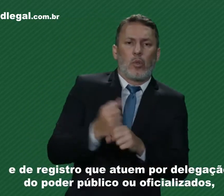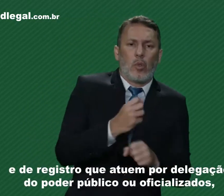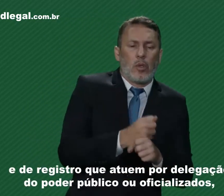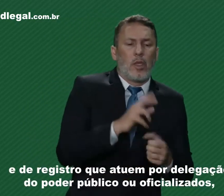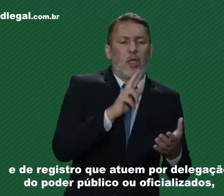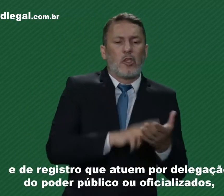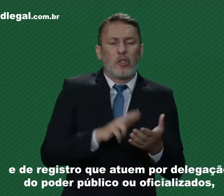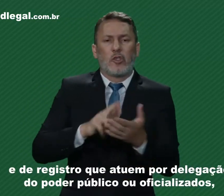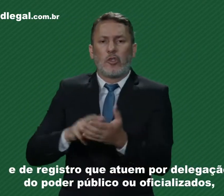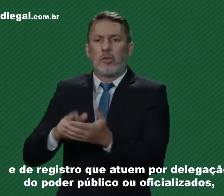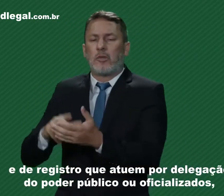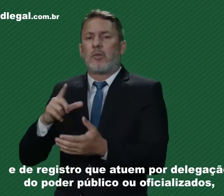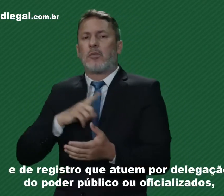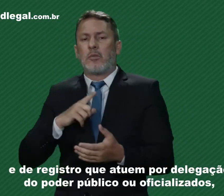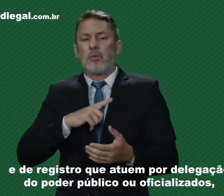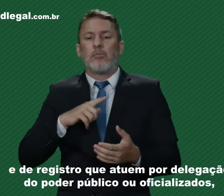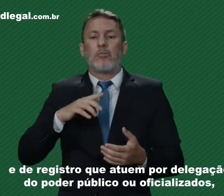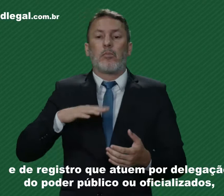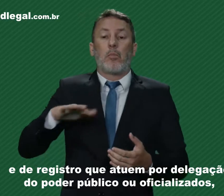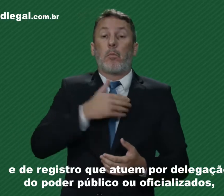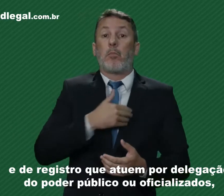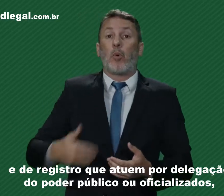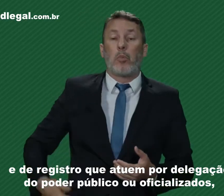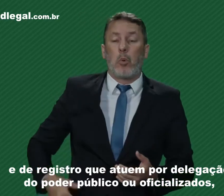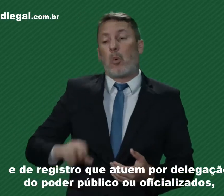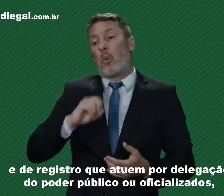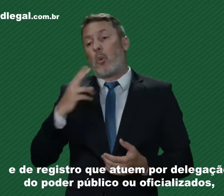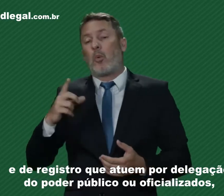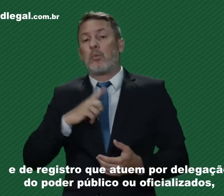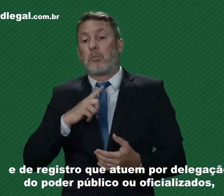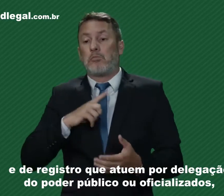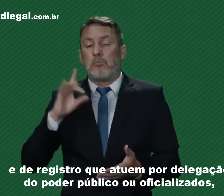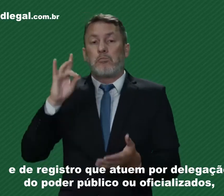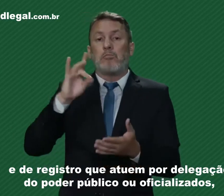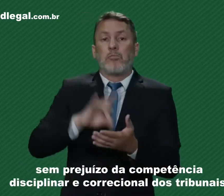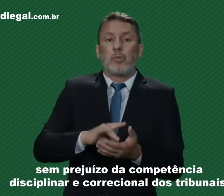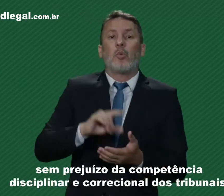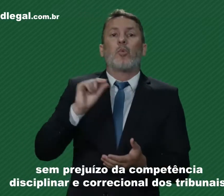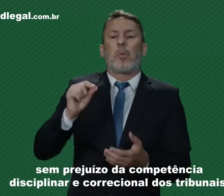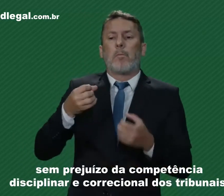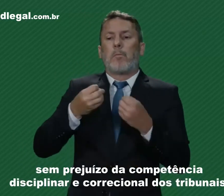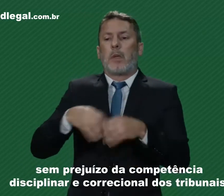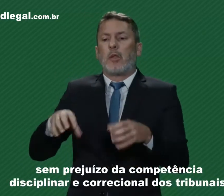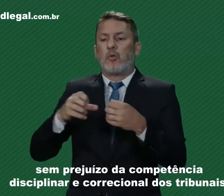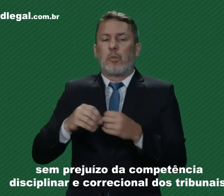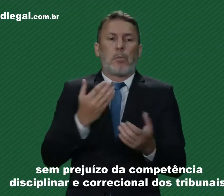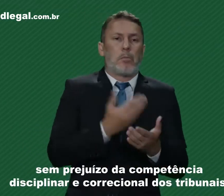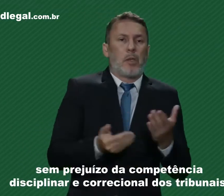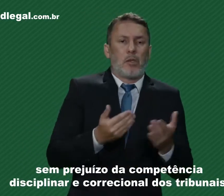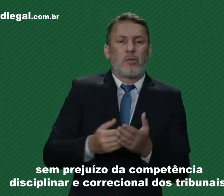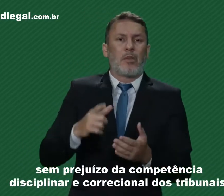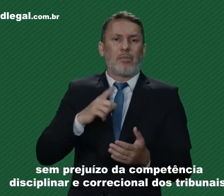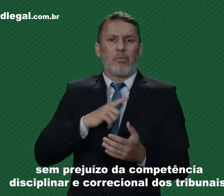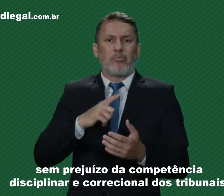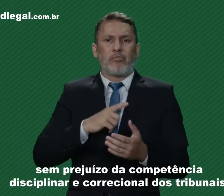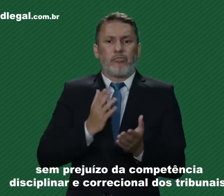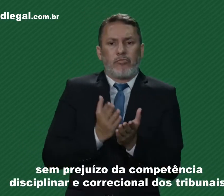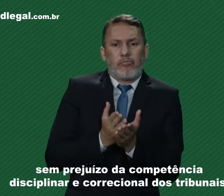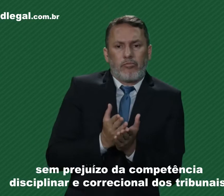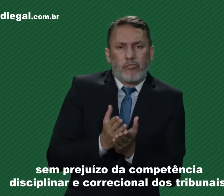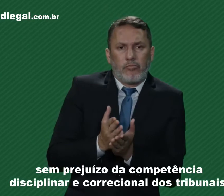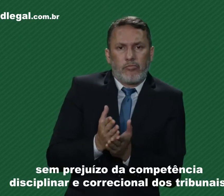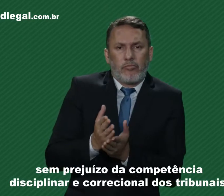de registro que atuem por delegação do poder público ou oficializados sem prejuízo da competência disciplinar